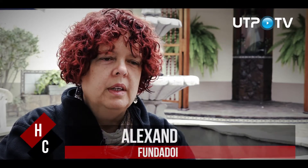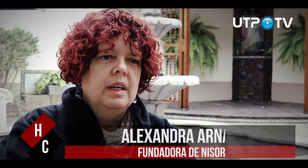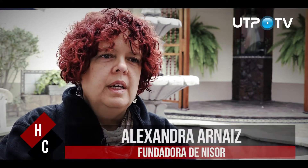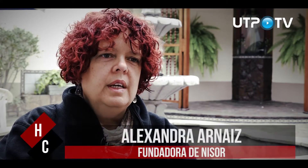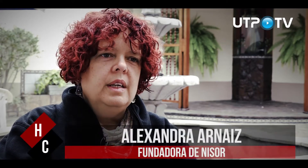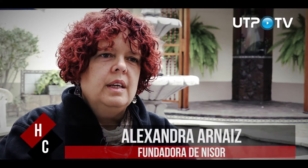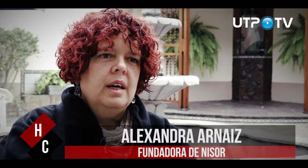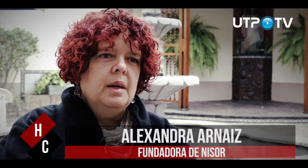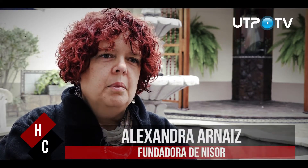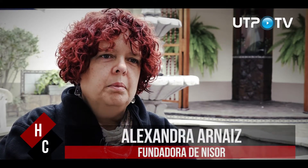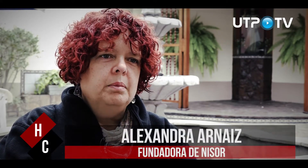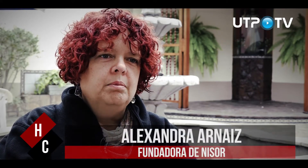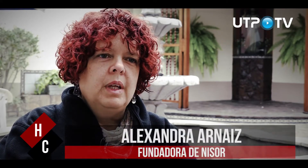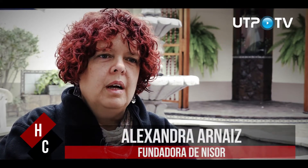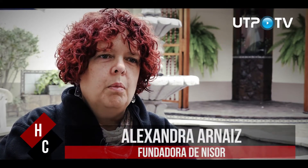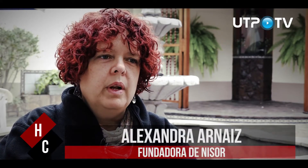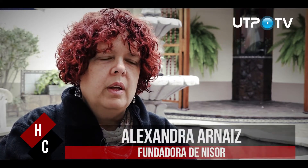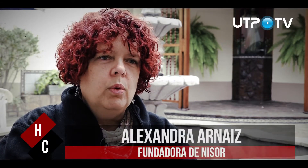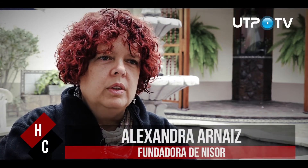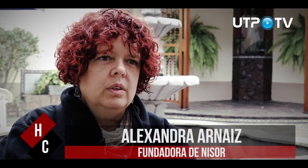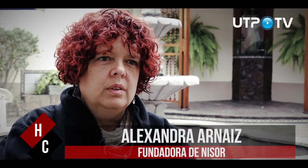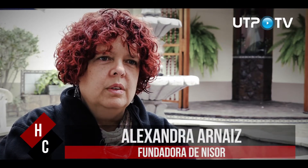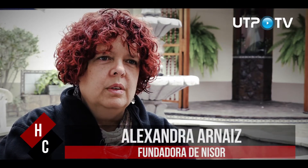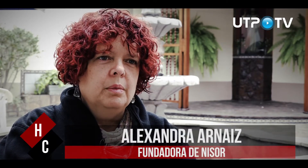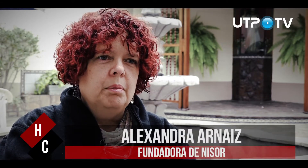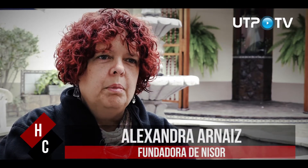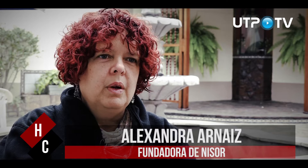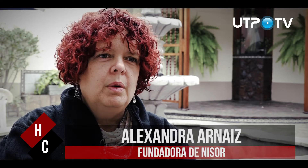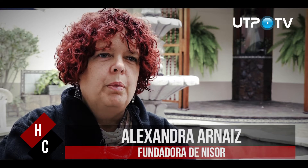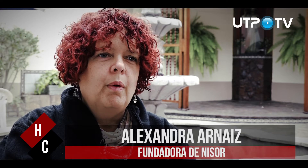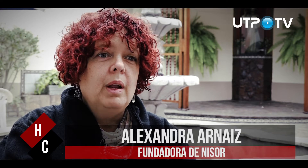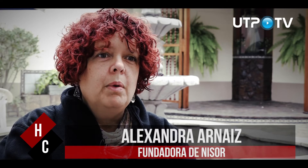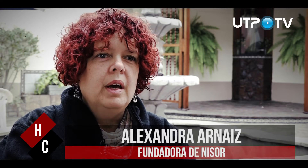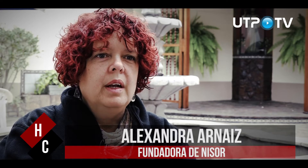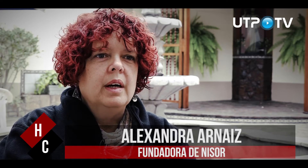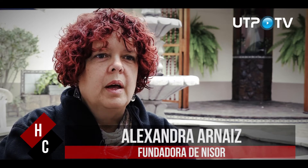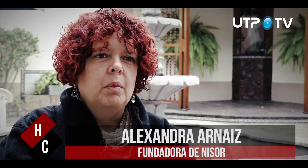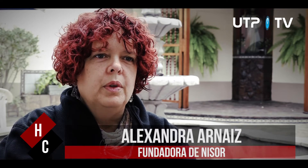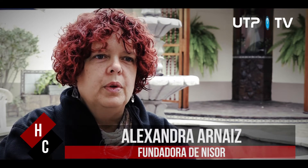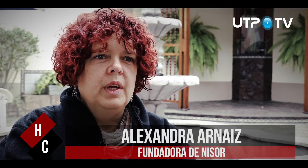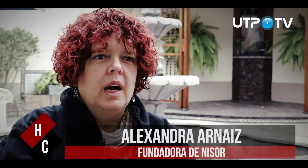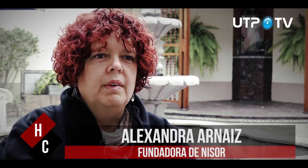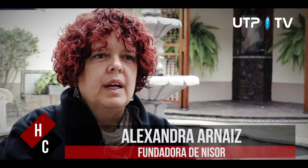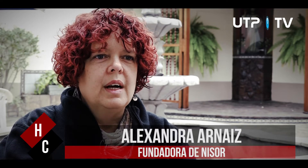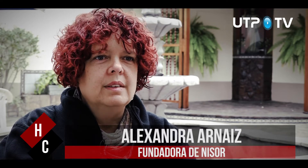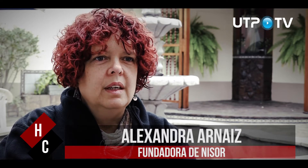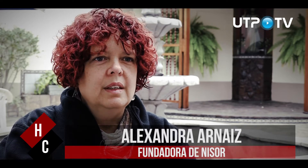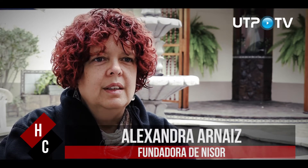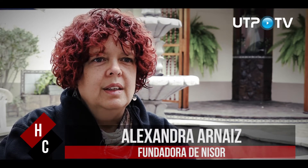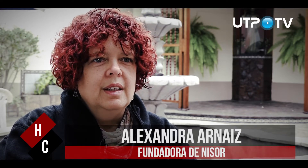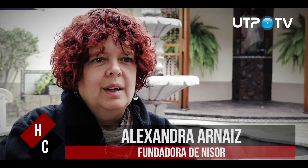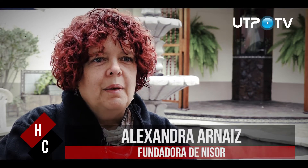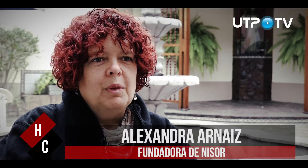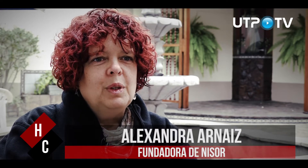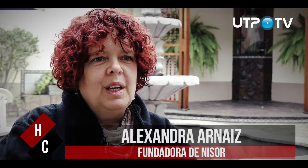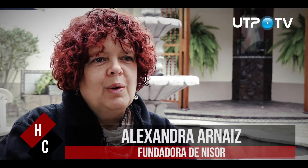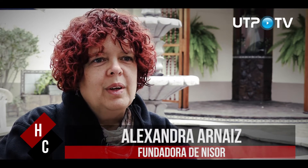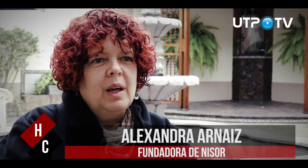y que tengan buena educación. Pero el problema era que cuando llegaban a casa no tenían con quién